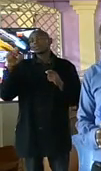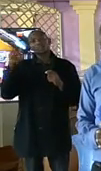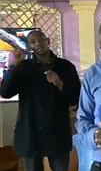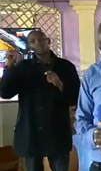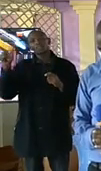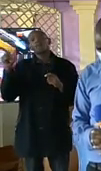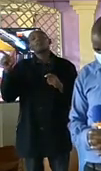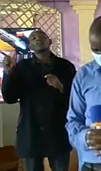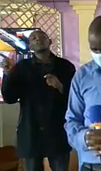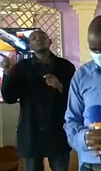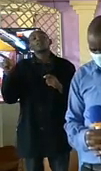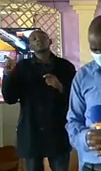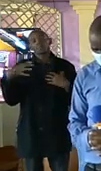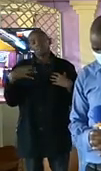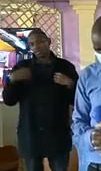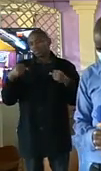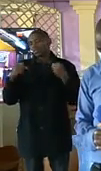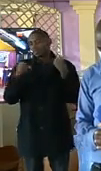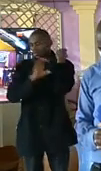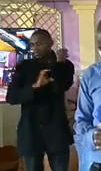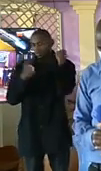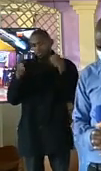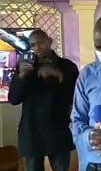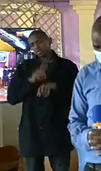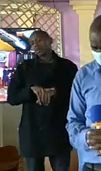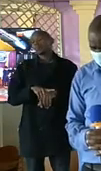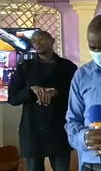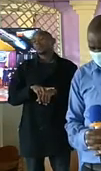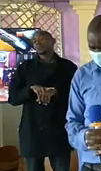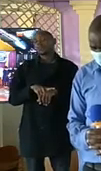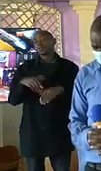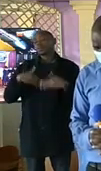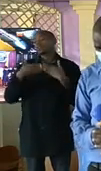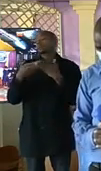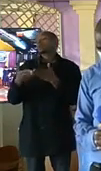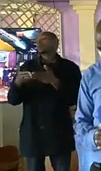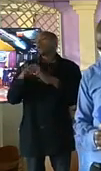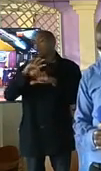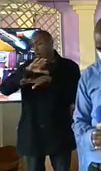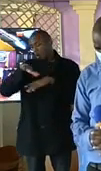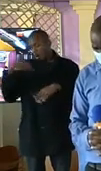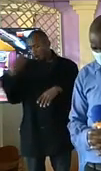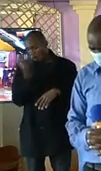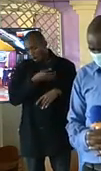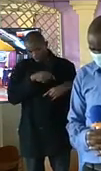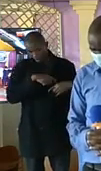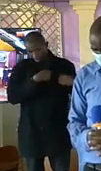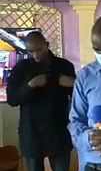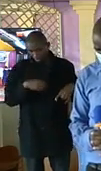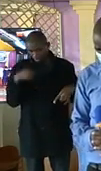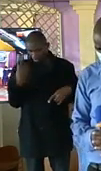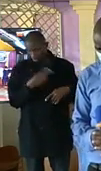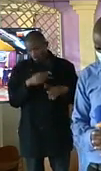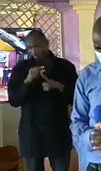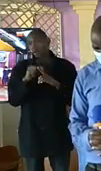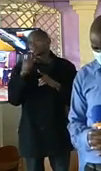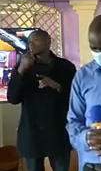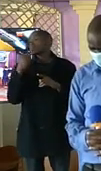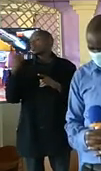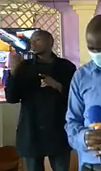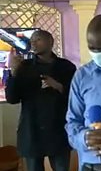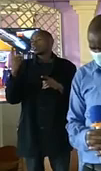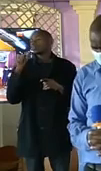wao. Rĩu mahinda-inĩ maya no tũkwenda kwĩtegera ngoro citũ na kũrĩ Mwathani. Toguo kiugo kĩa Mwathani kĩratwĩra atĩ tũngiuga